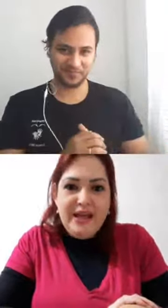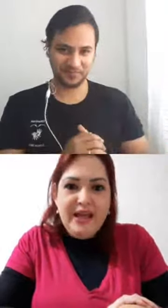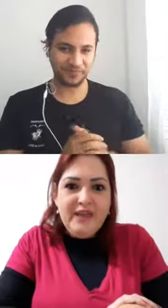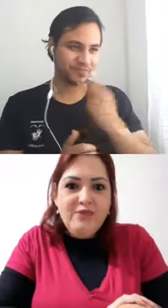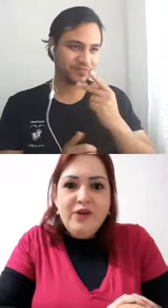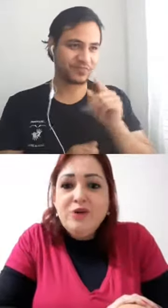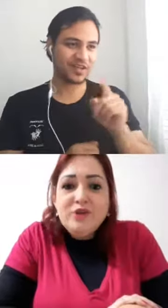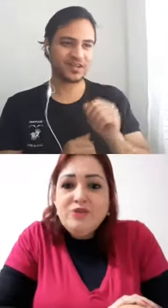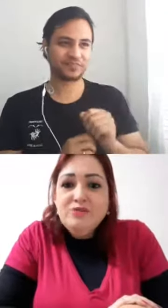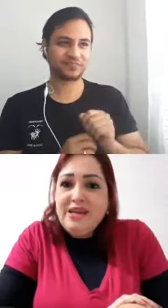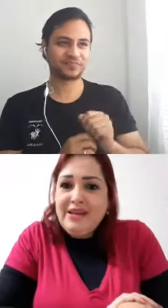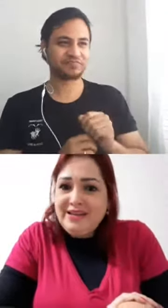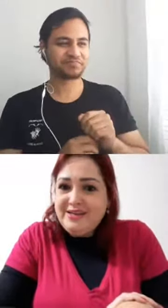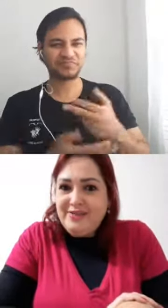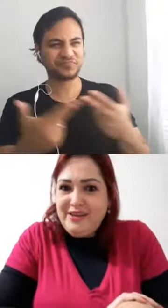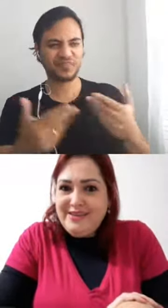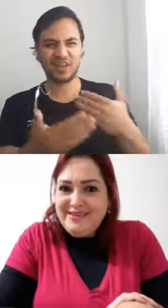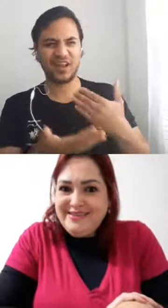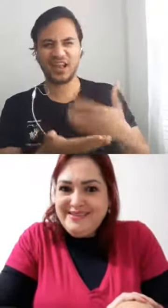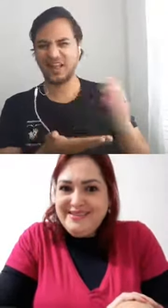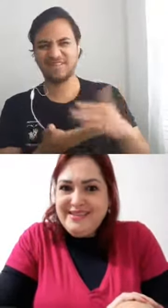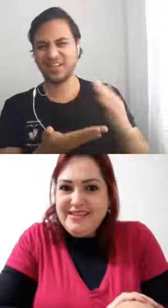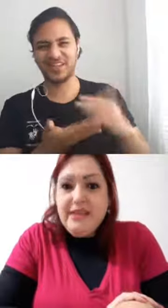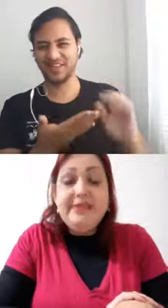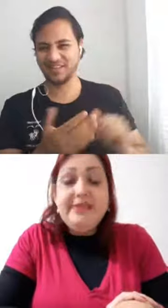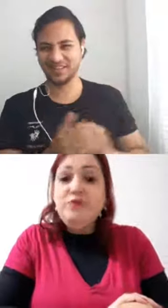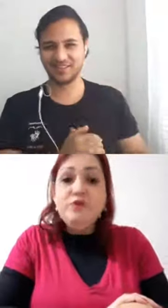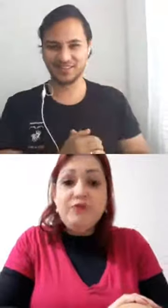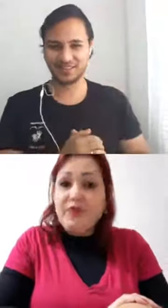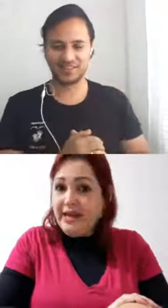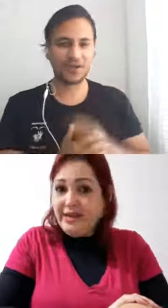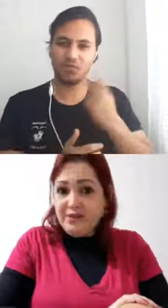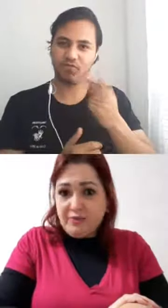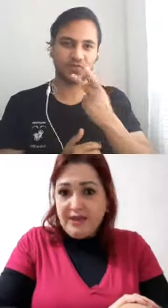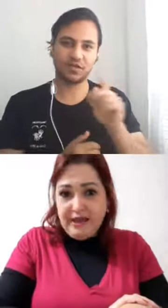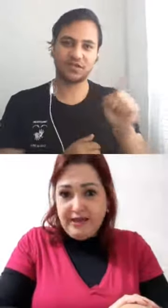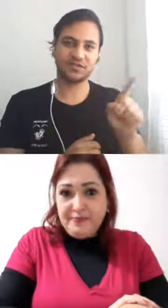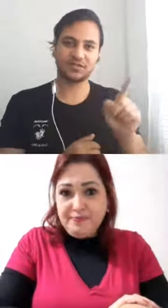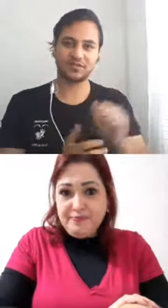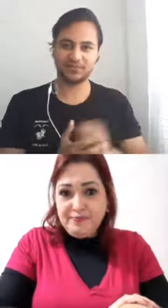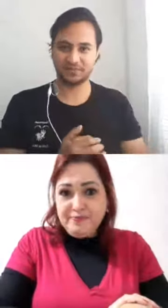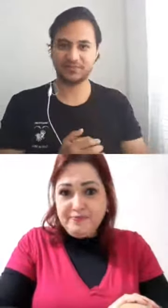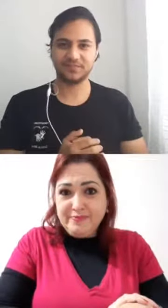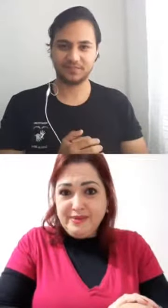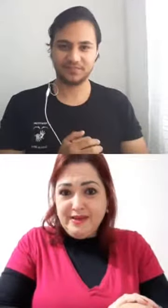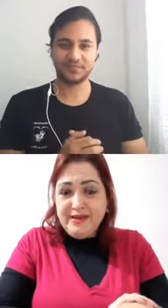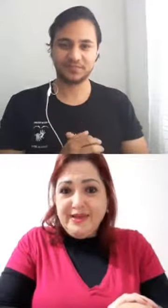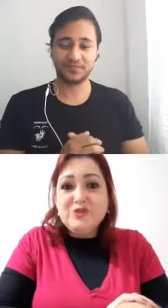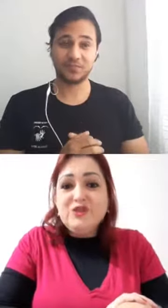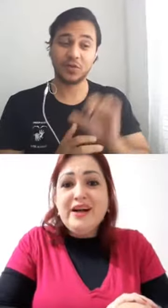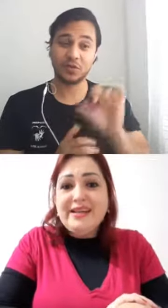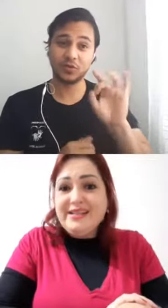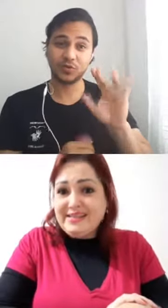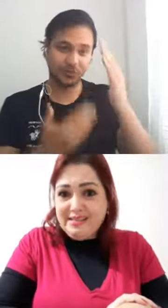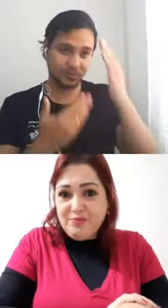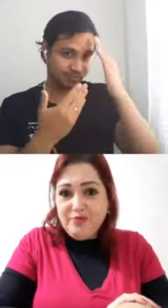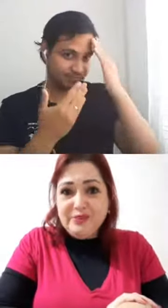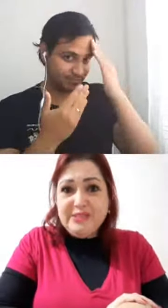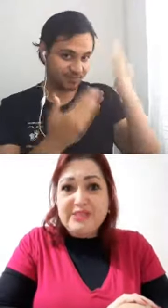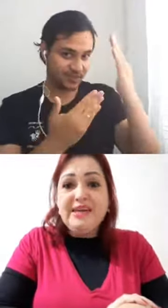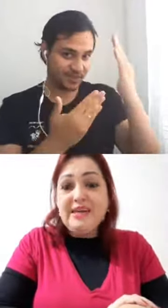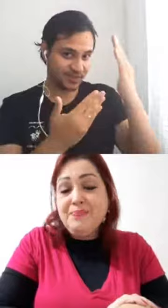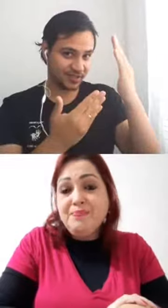para ela foi algo que não tem nada a ver. Então eu não falei isso para ela. Eu só agradeci